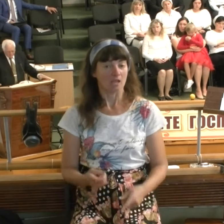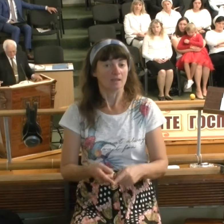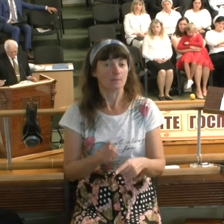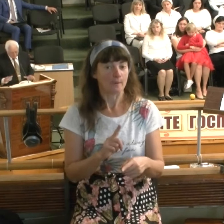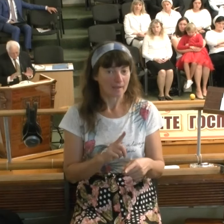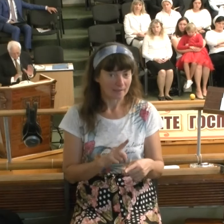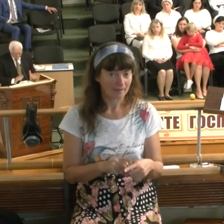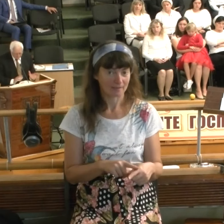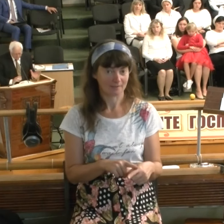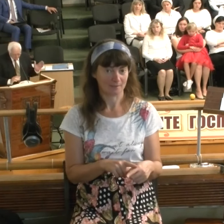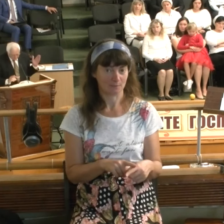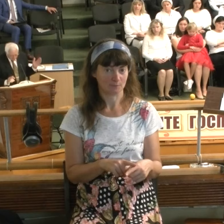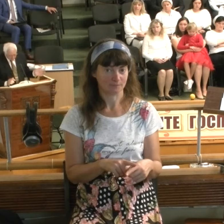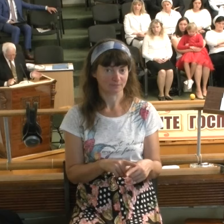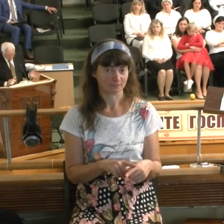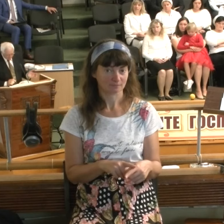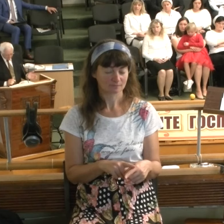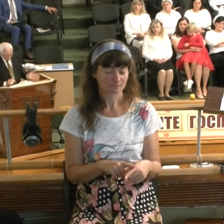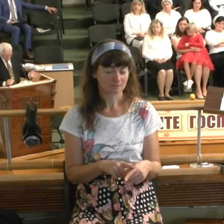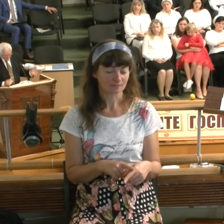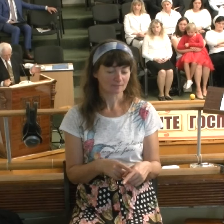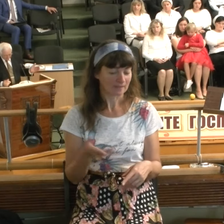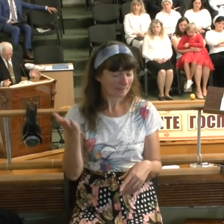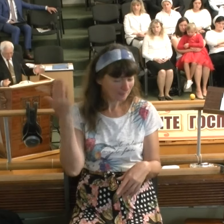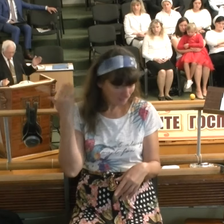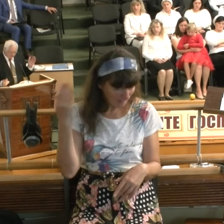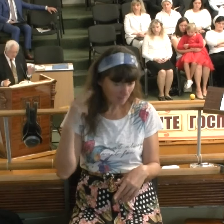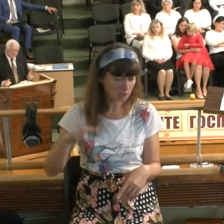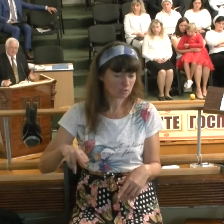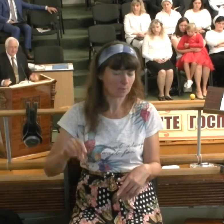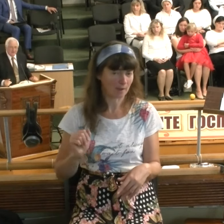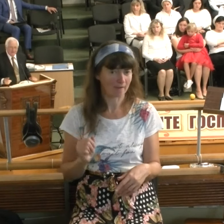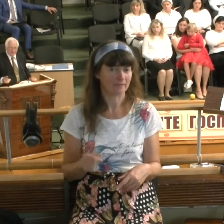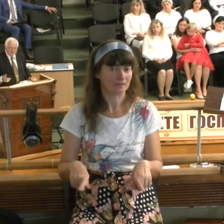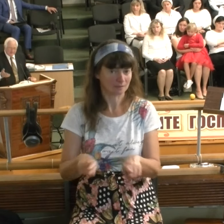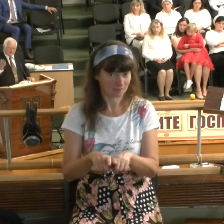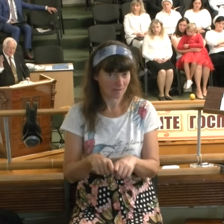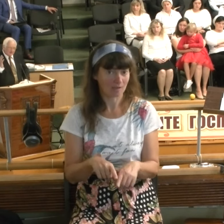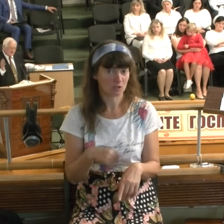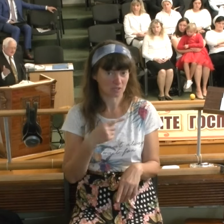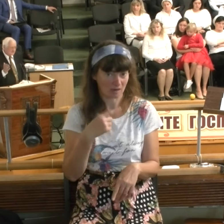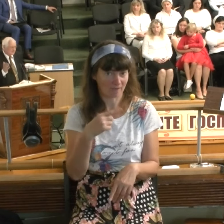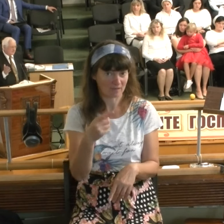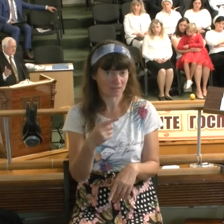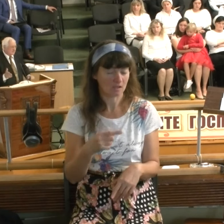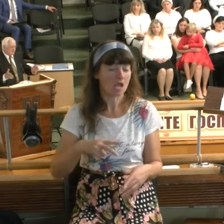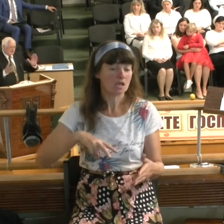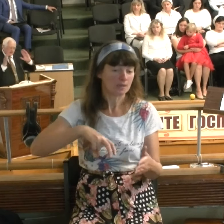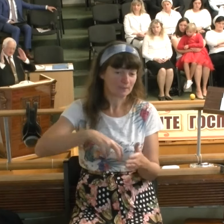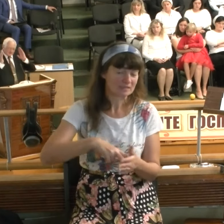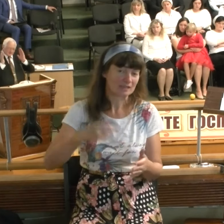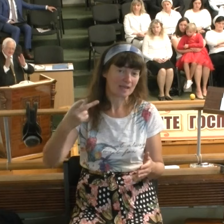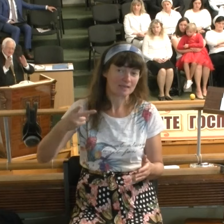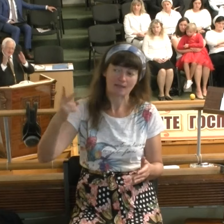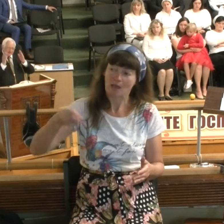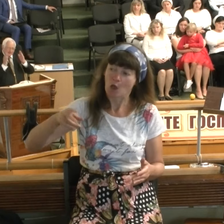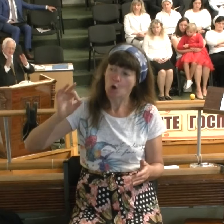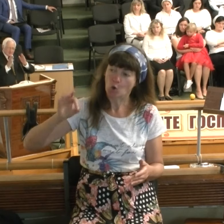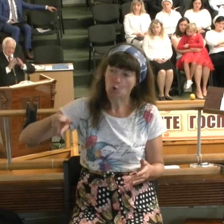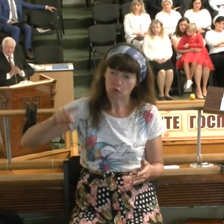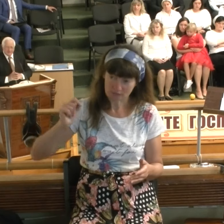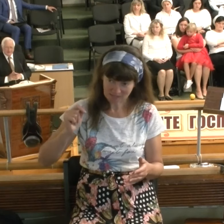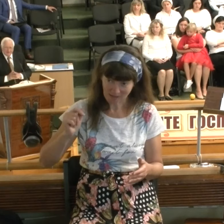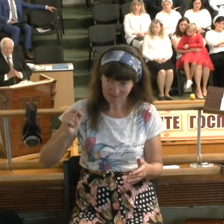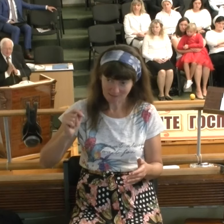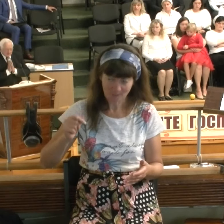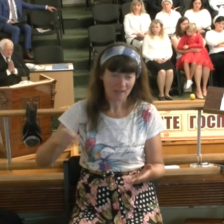поэтому и в этом, и в предыдущем послании, Ефесянам, Филиппийцам, послании Колоссянам, у него в центре